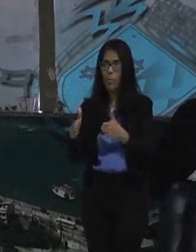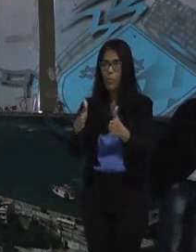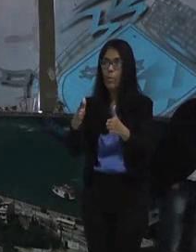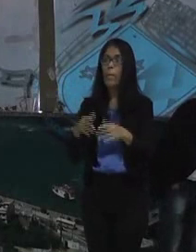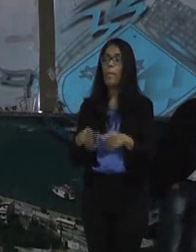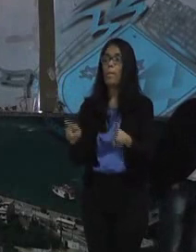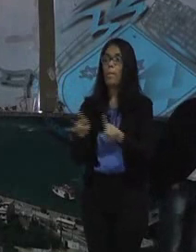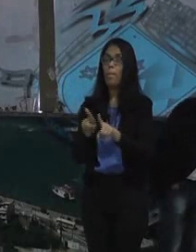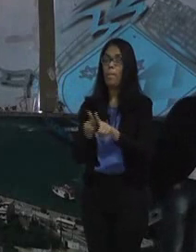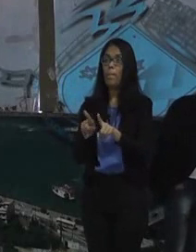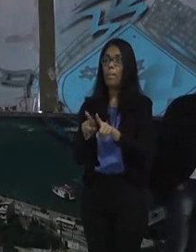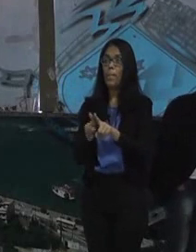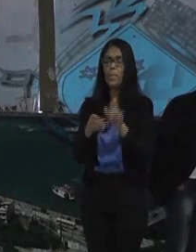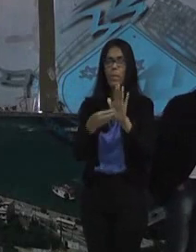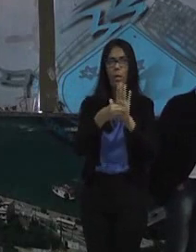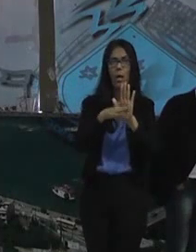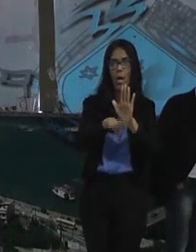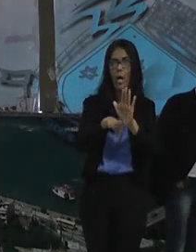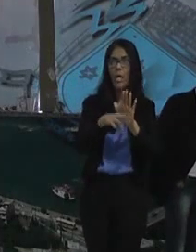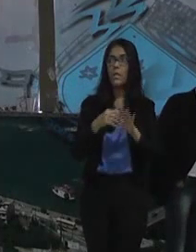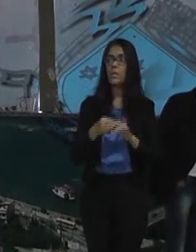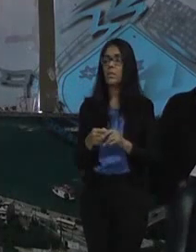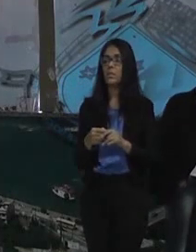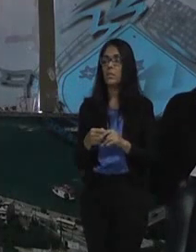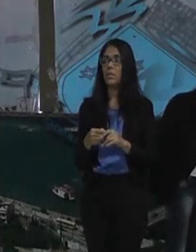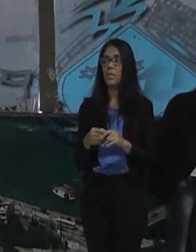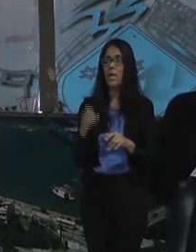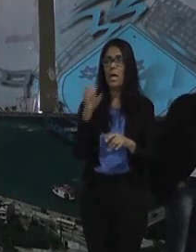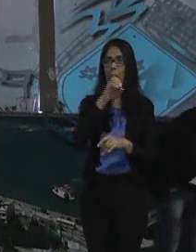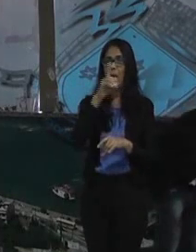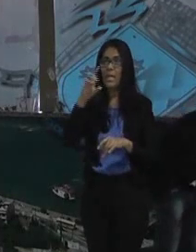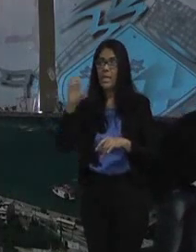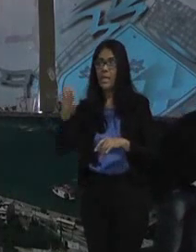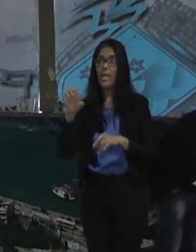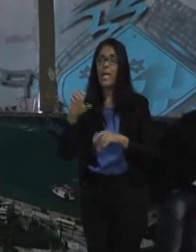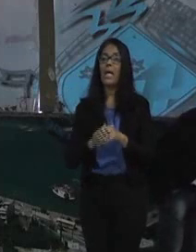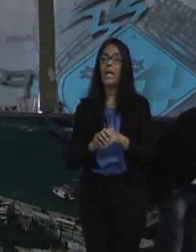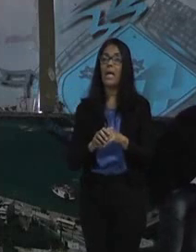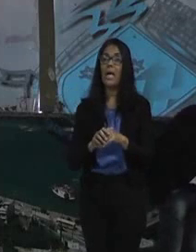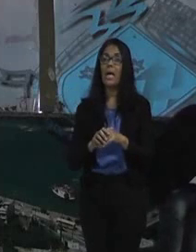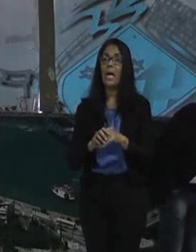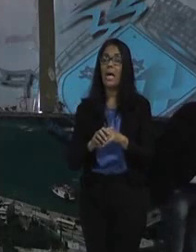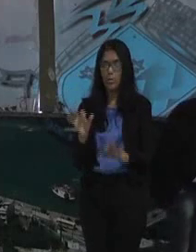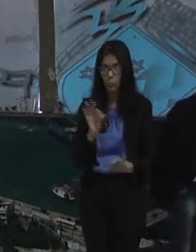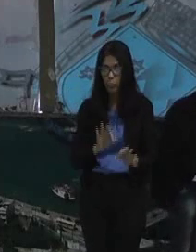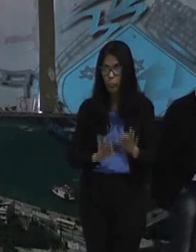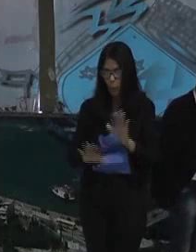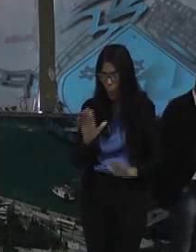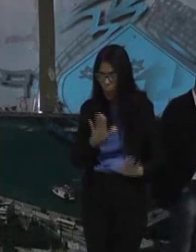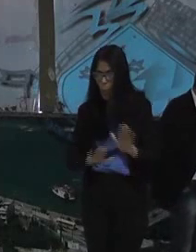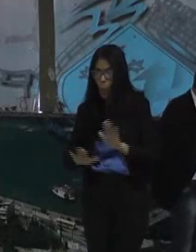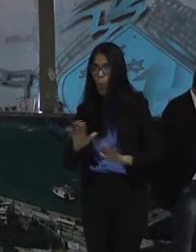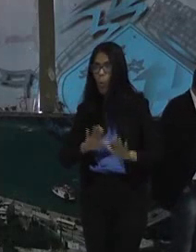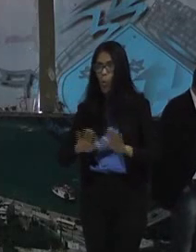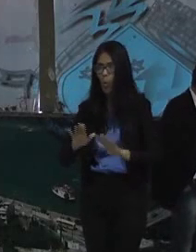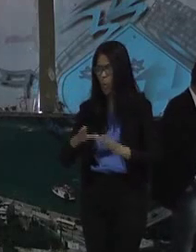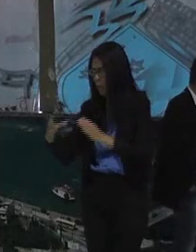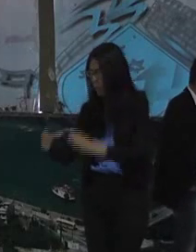aqui a indicação de uma ETE, é uma estação de tratamento de esgoto no bairro do Iguape